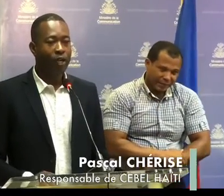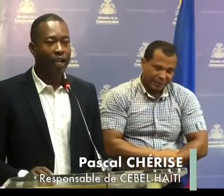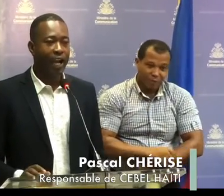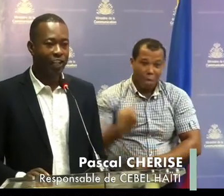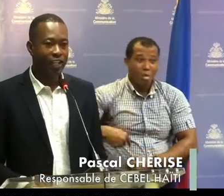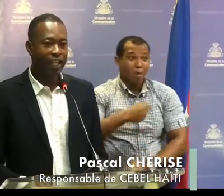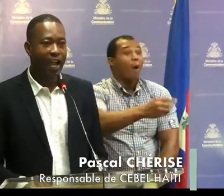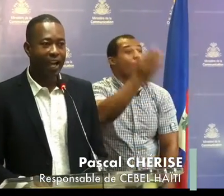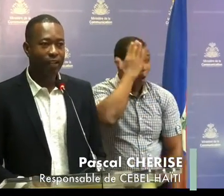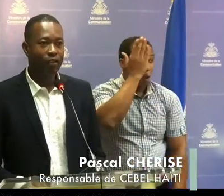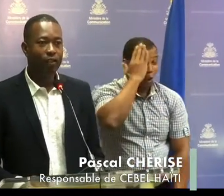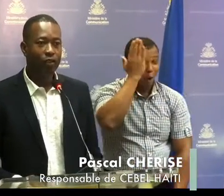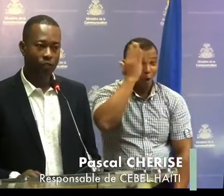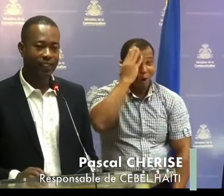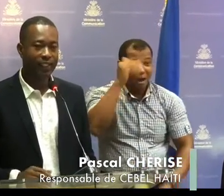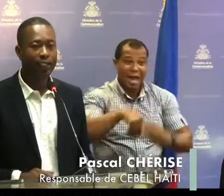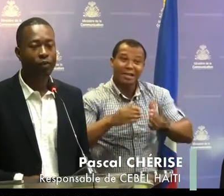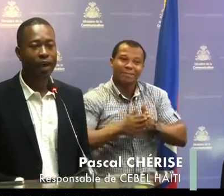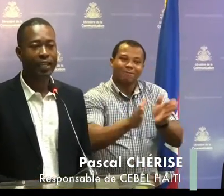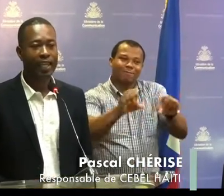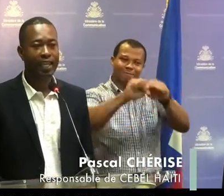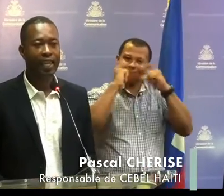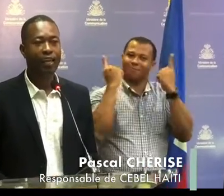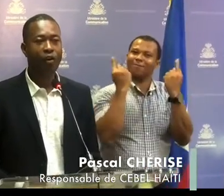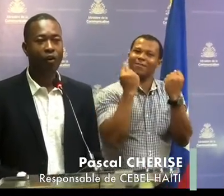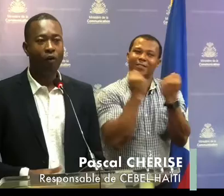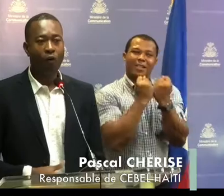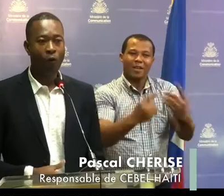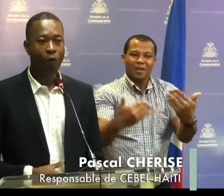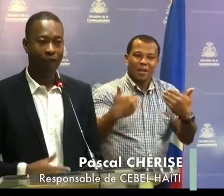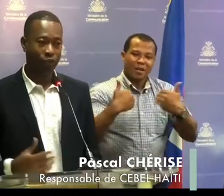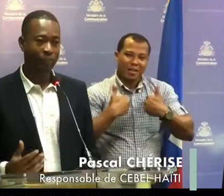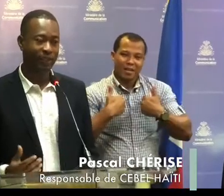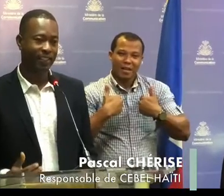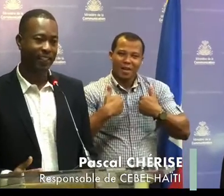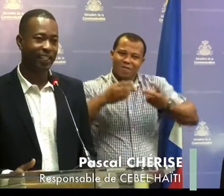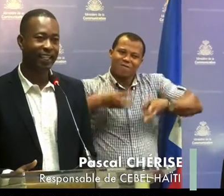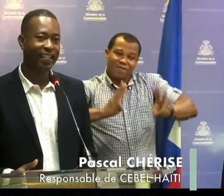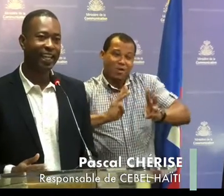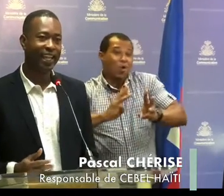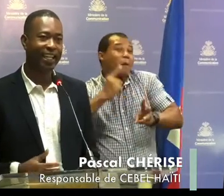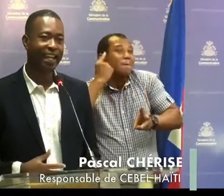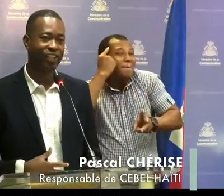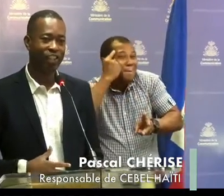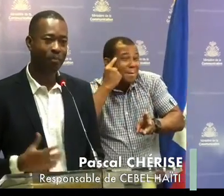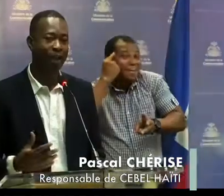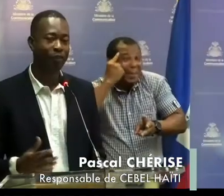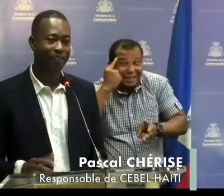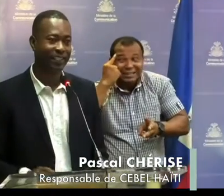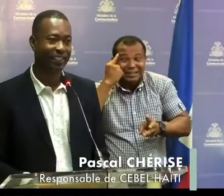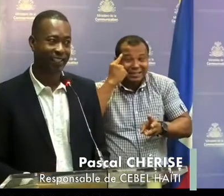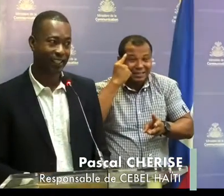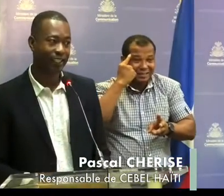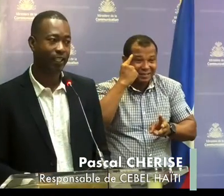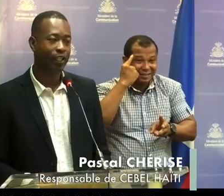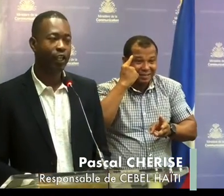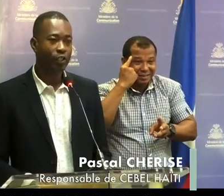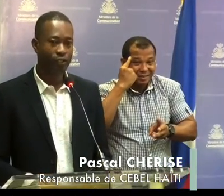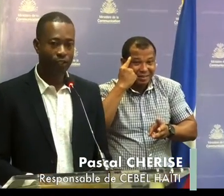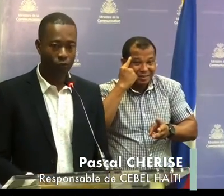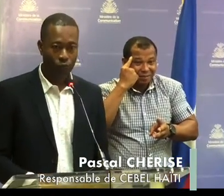Nous connaissons en général. Société noire gagne une façon de penser. Li gagne des schémas de pensée dans la tête.